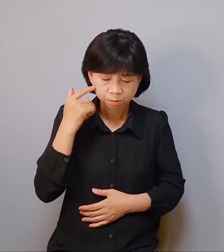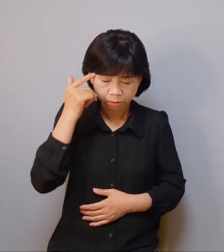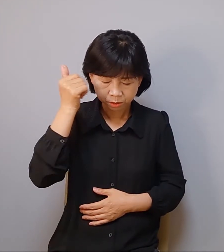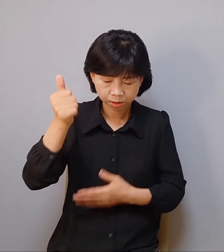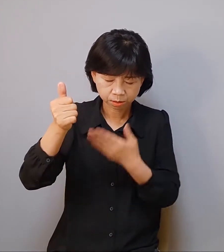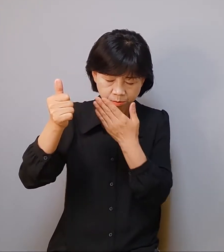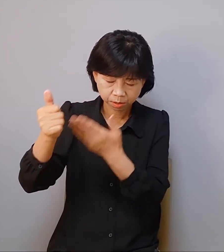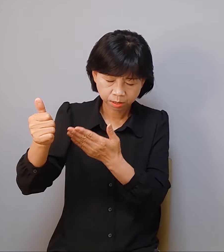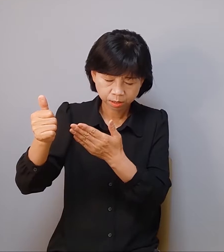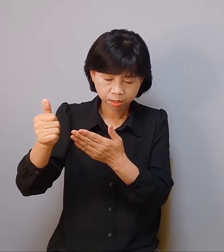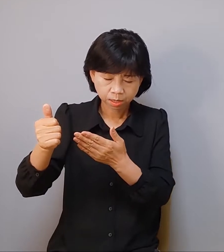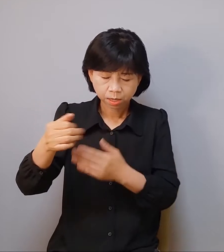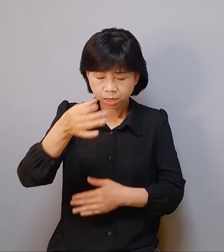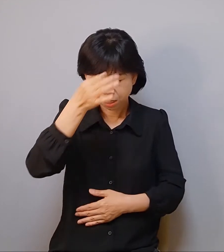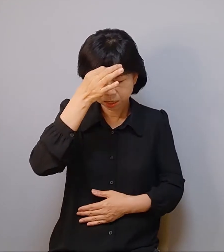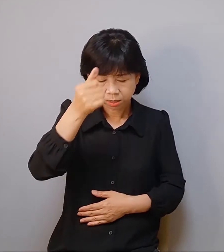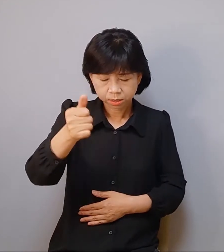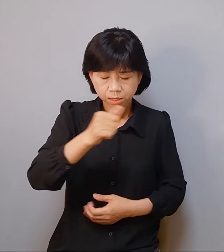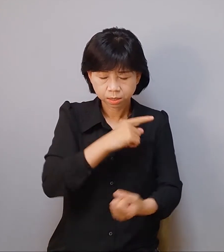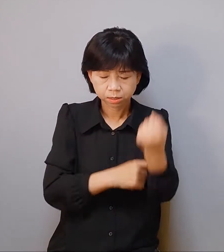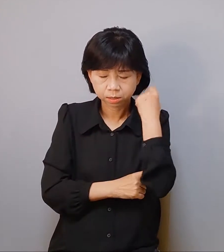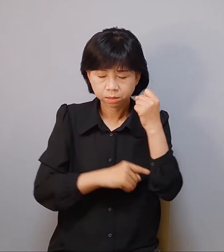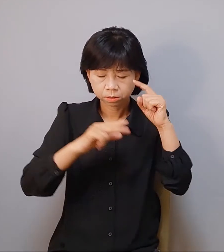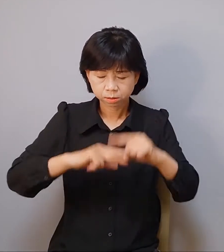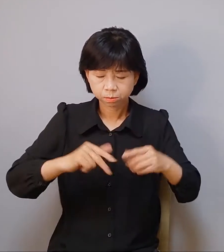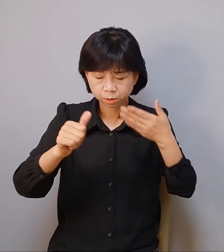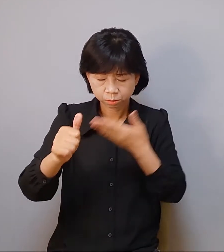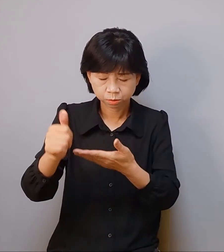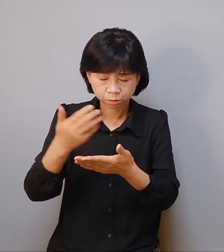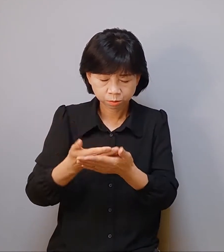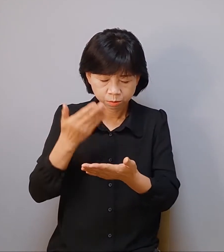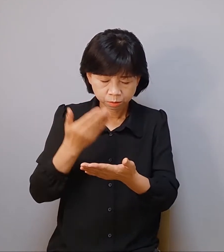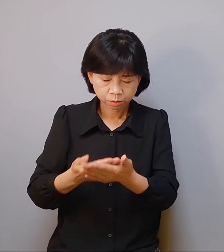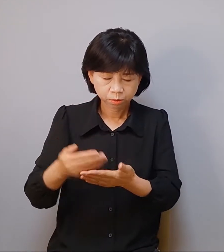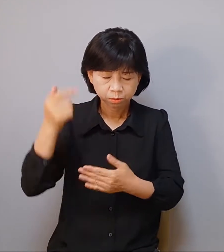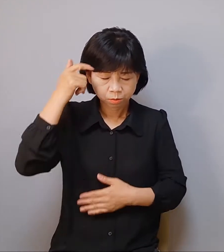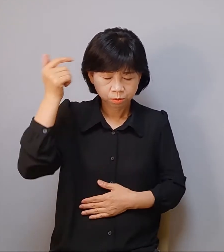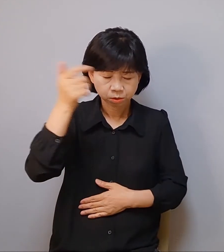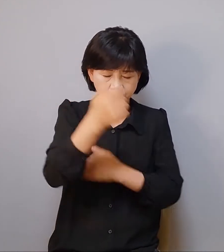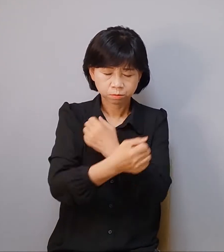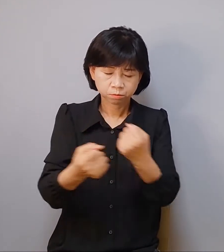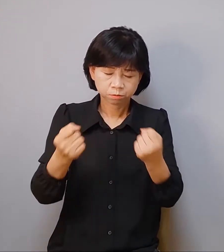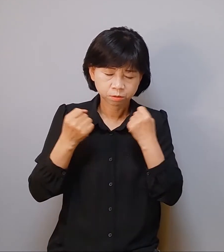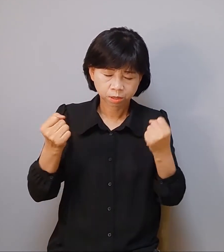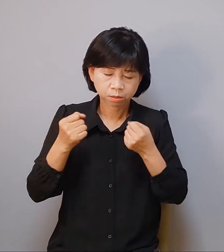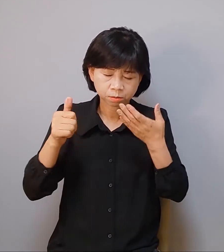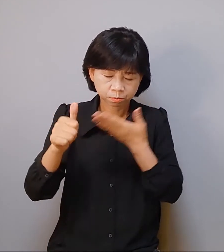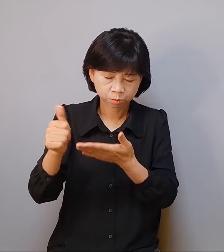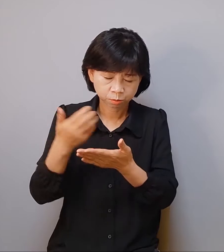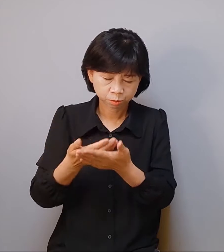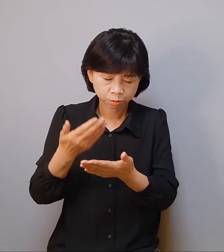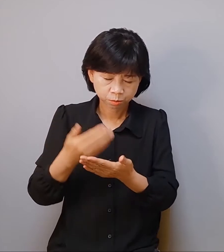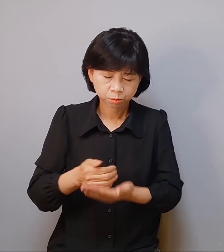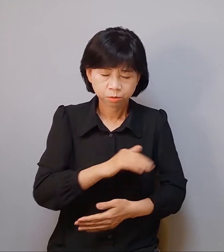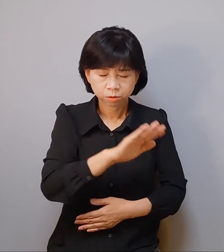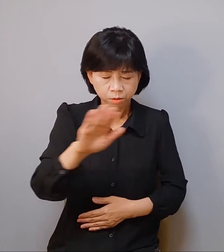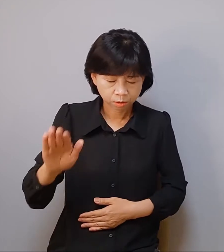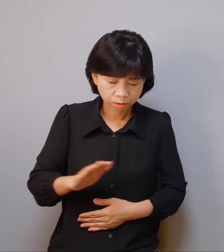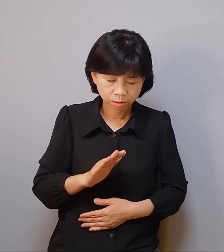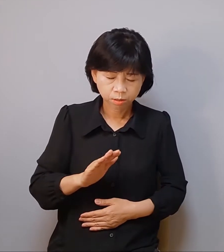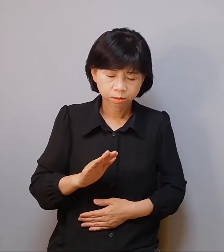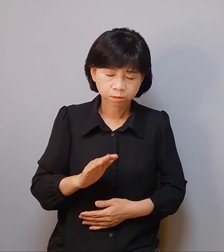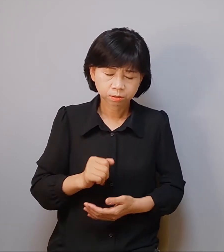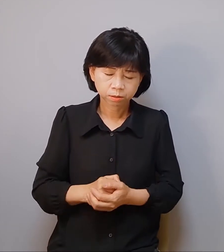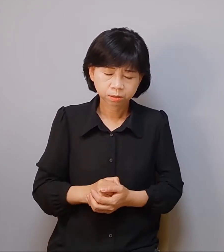목사님에게 엘리사 영감의 갑절을 더하시고 영육간의 강건함을 주옵소서. 말씀을 듣는 우리 모두가 배에서 생수의